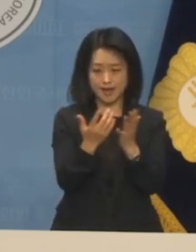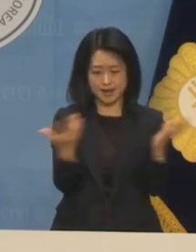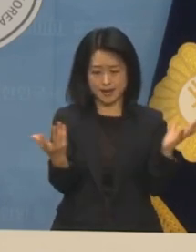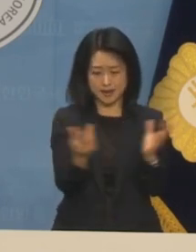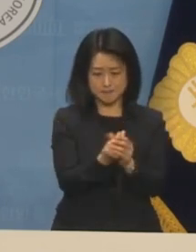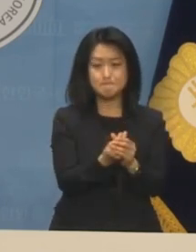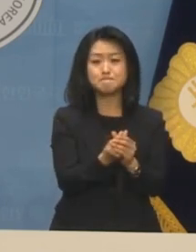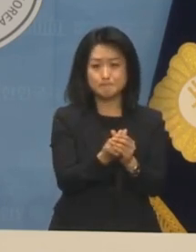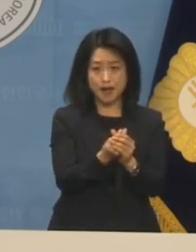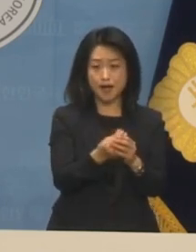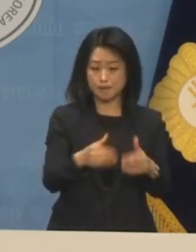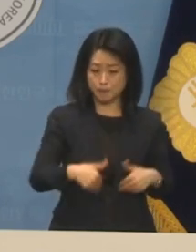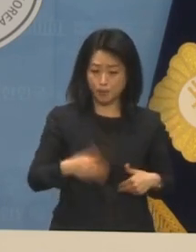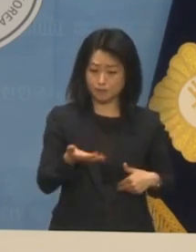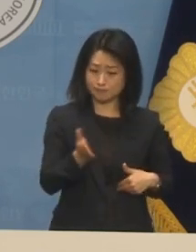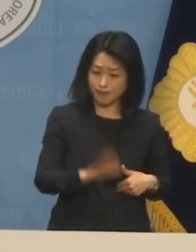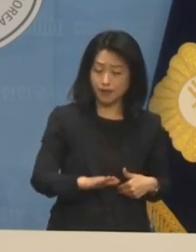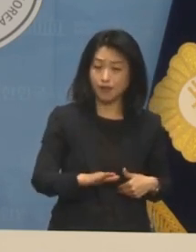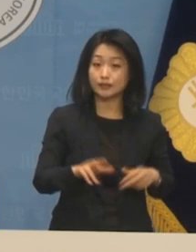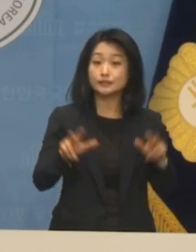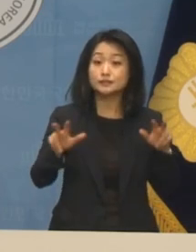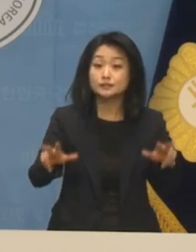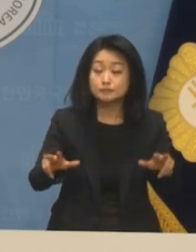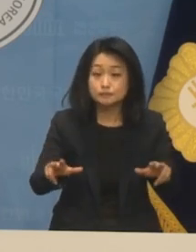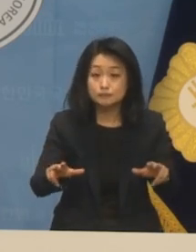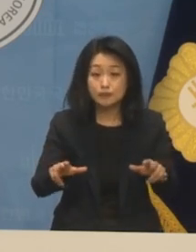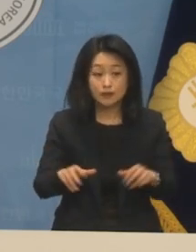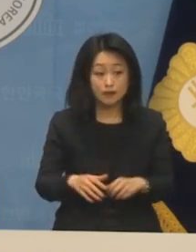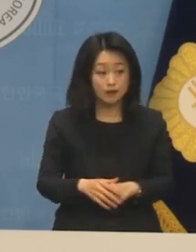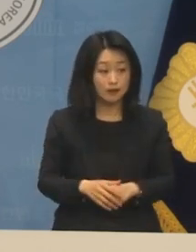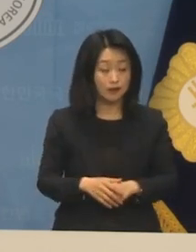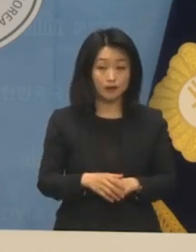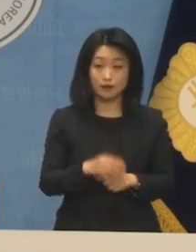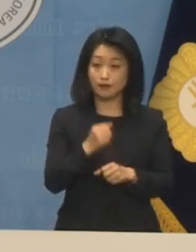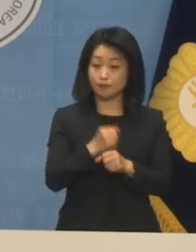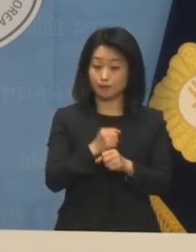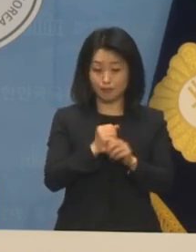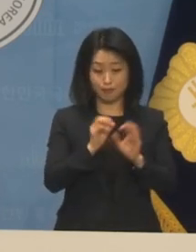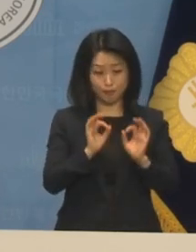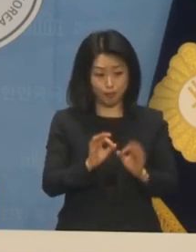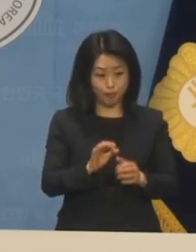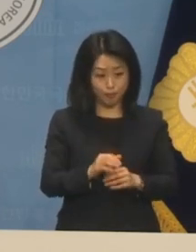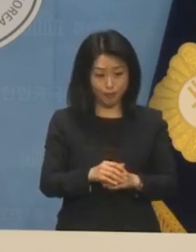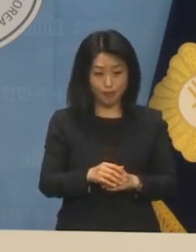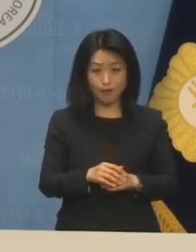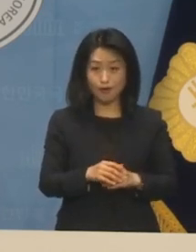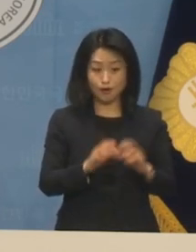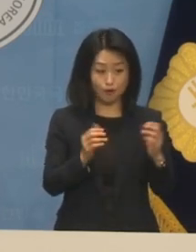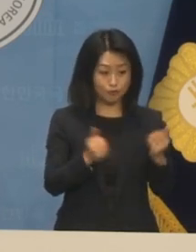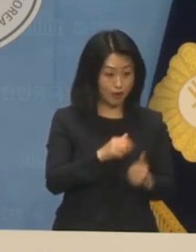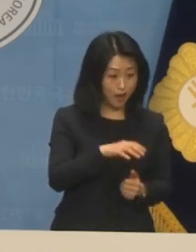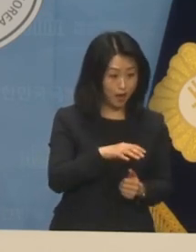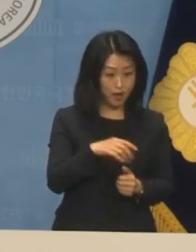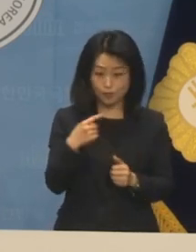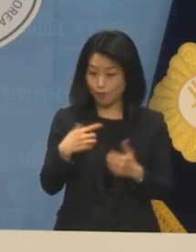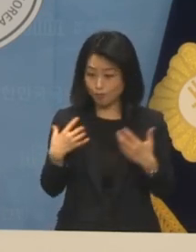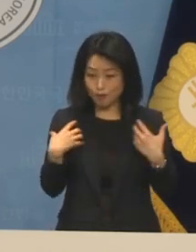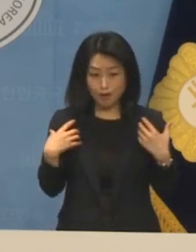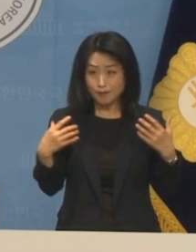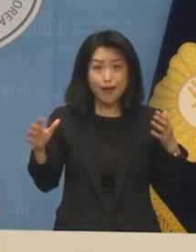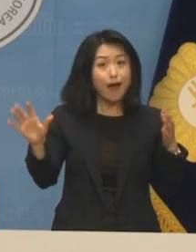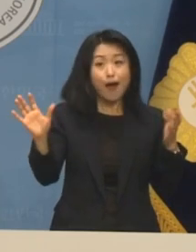끝난 상태입니다. 그런데 어떻게 개발된 것입니까? 교육계도 국회도 아무도